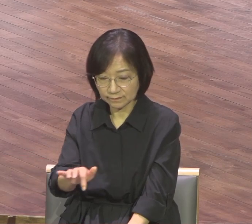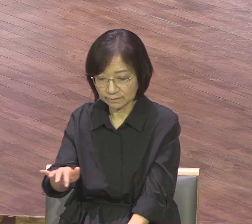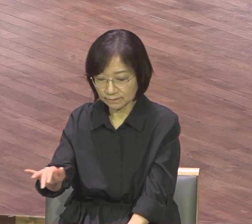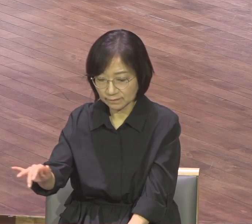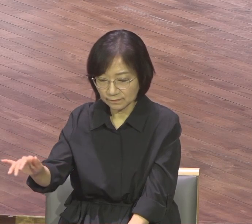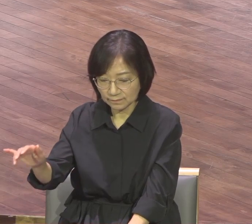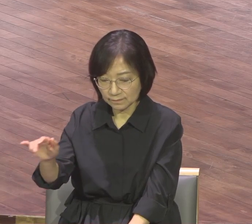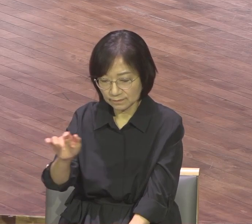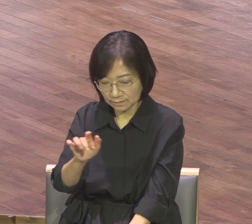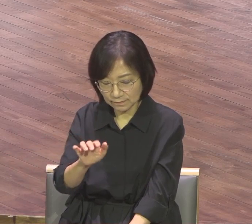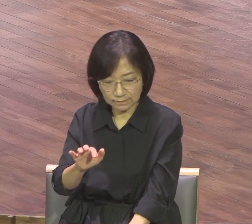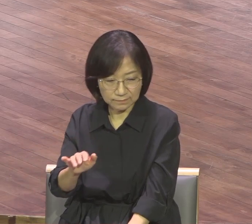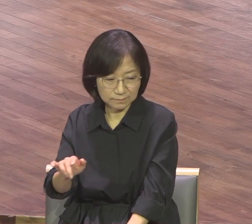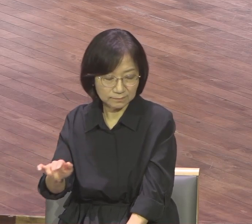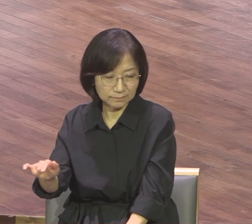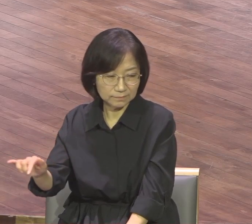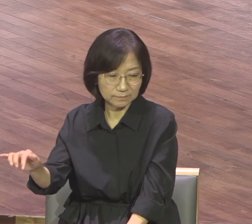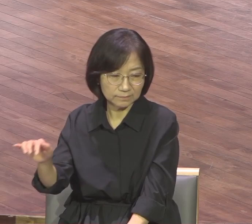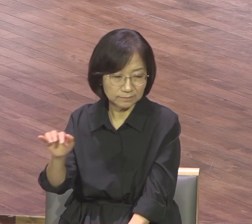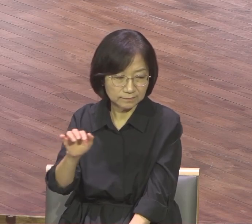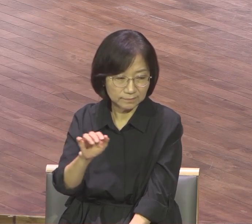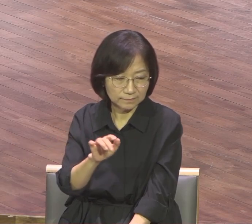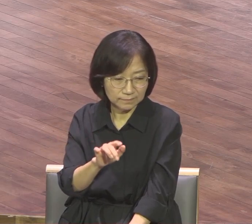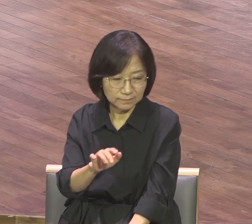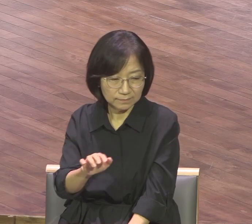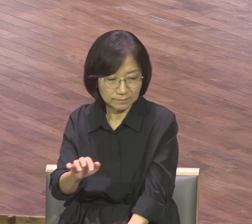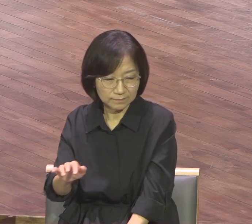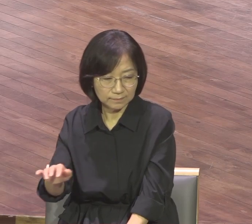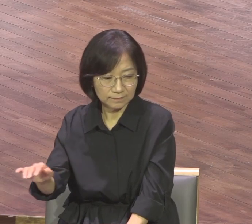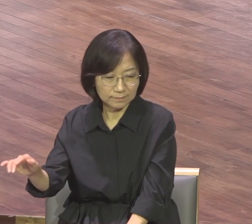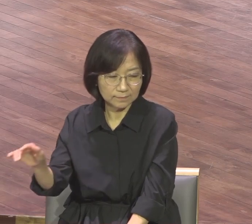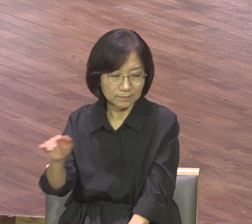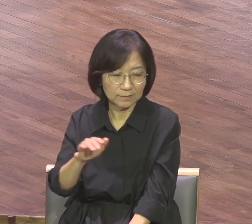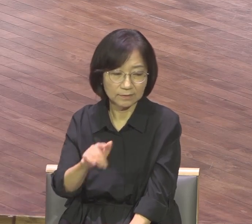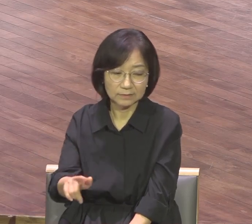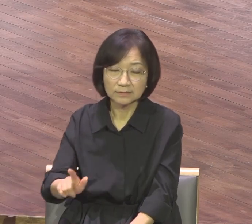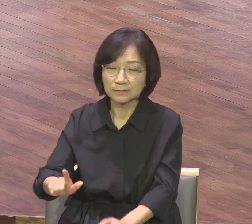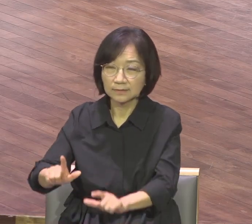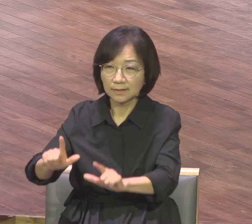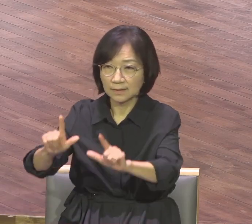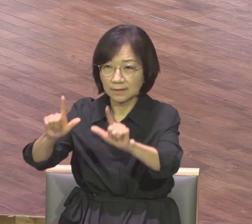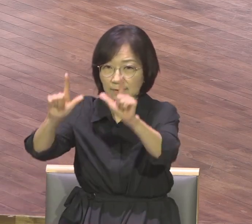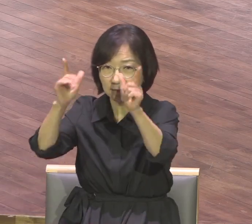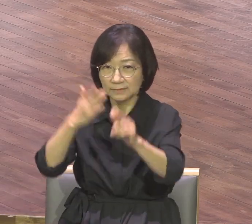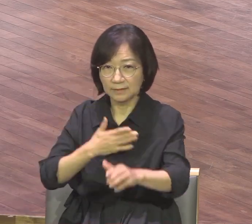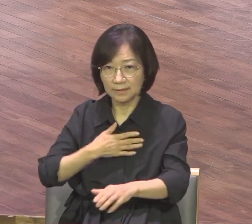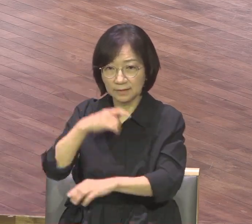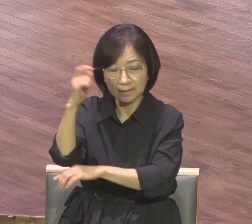나의 나